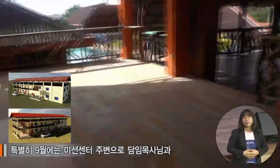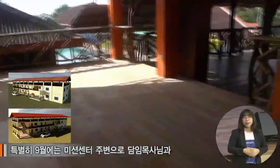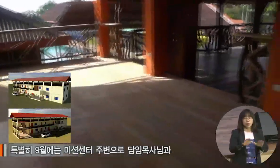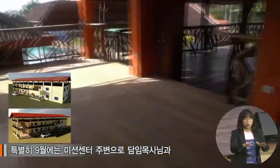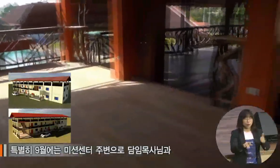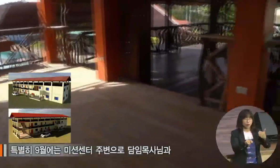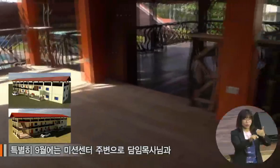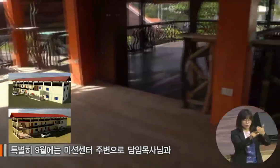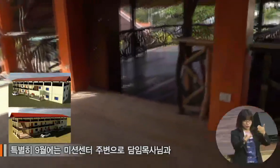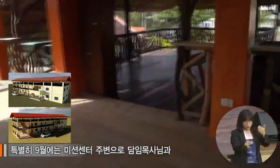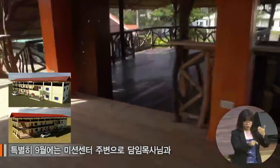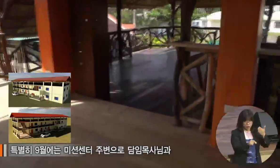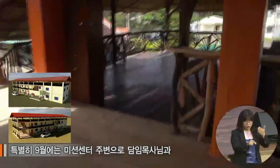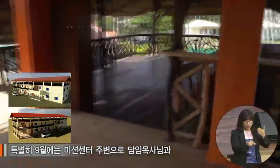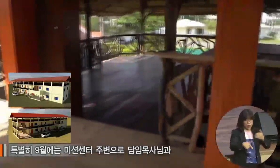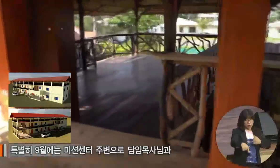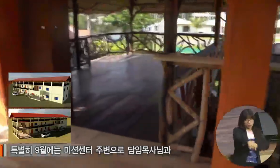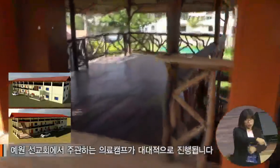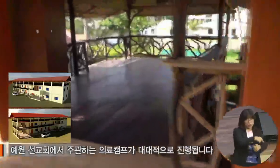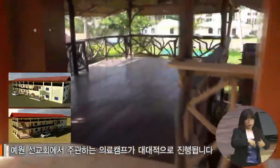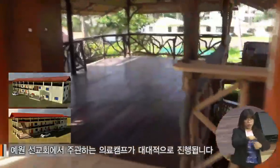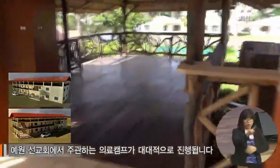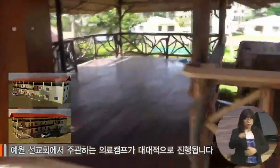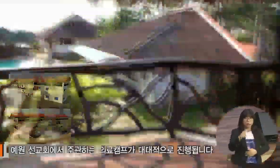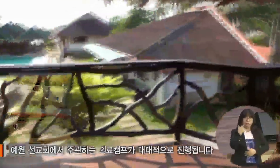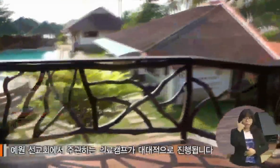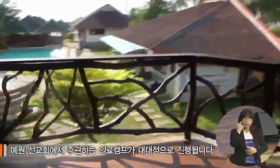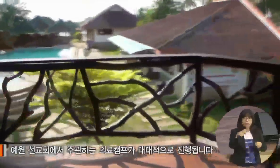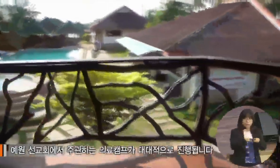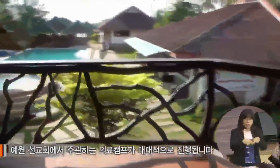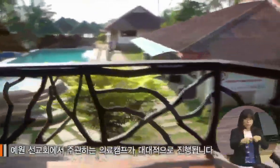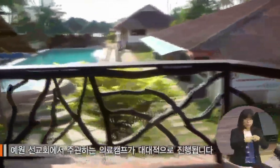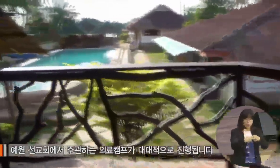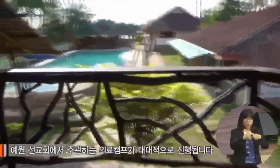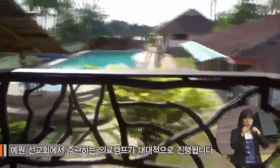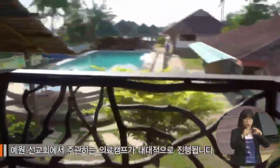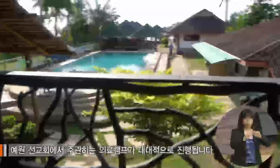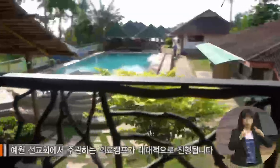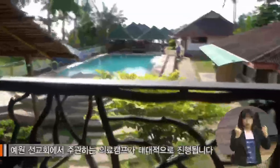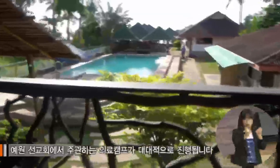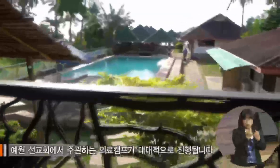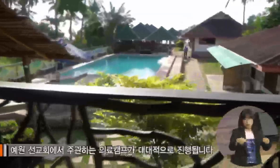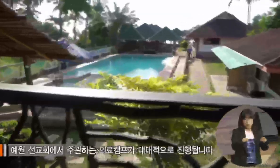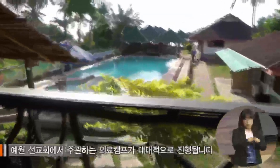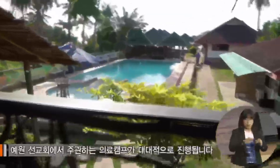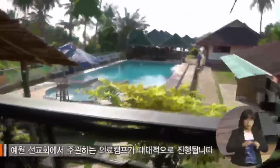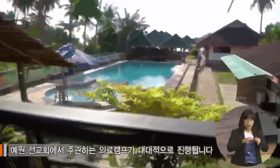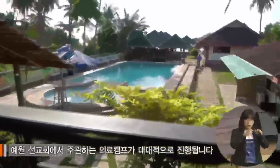미션센터 주변으로 담임 목사님과 예원 의료선교회에서 주관하는 의료 캠프가 대대적으로